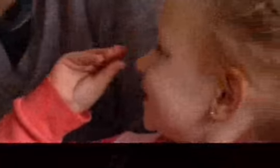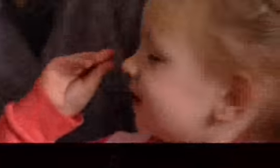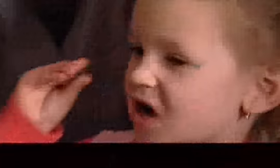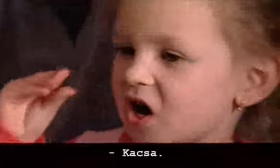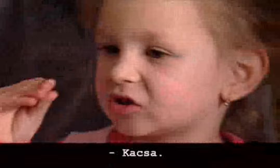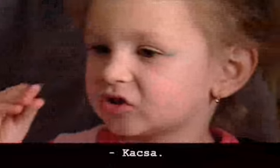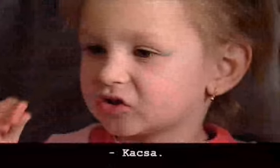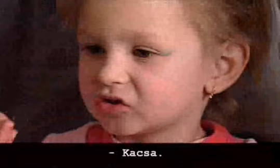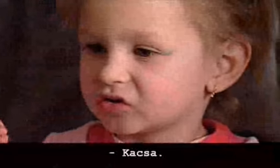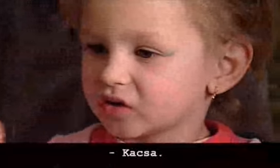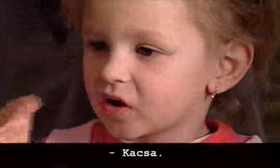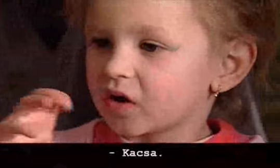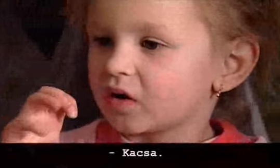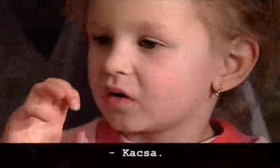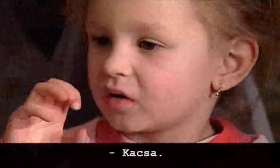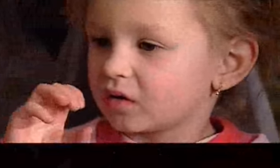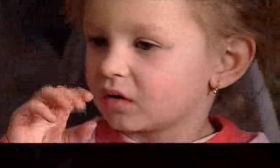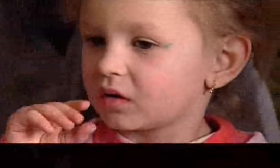Kacsa. Kacsa.